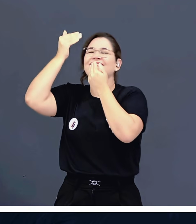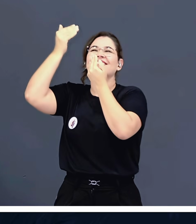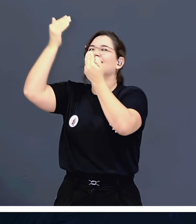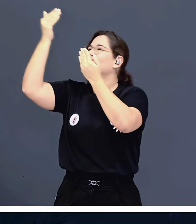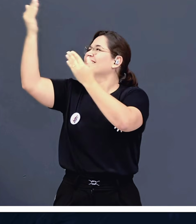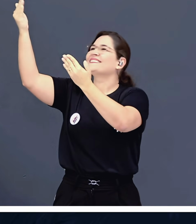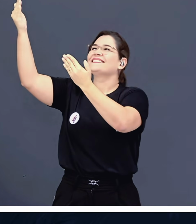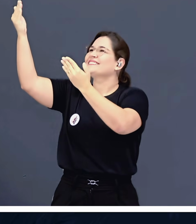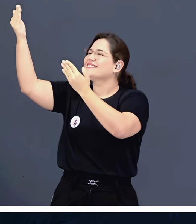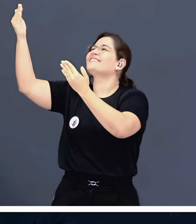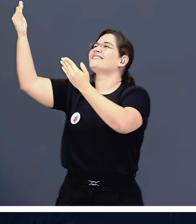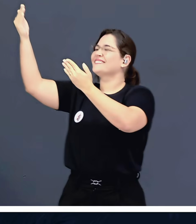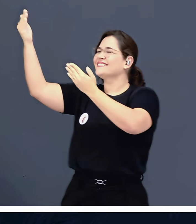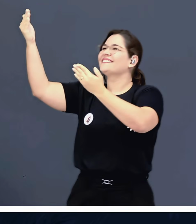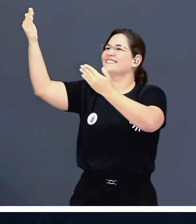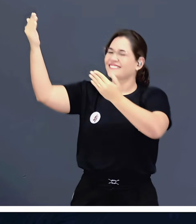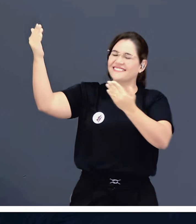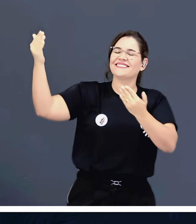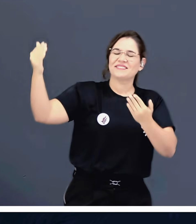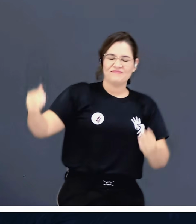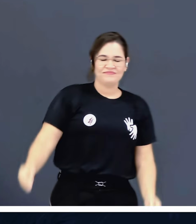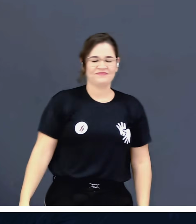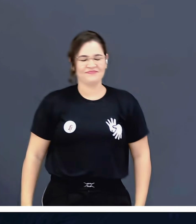eu te agradeço,